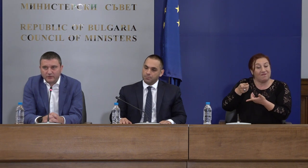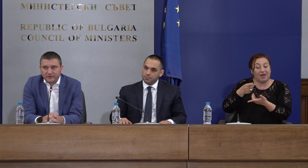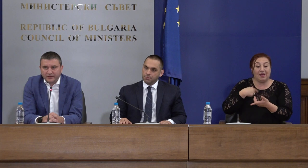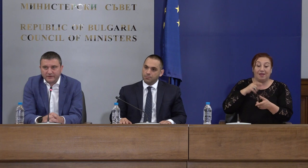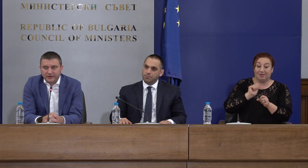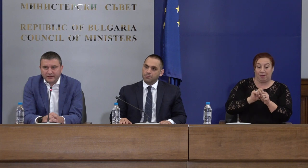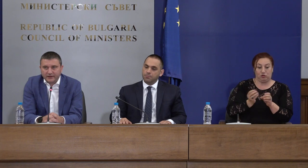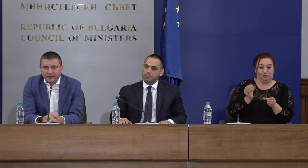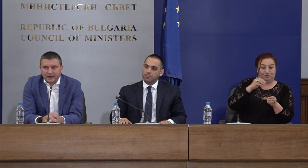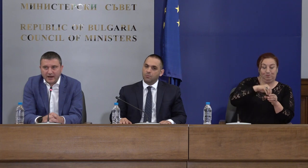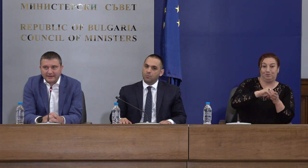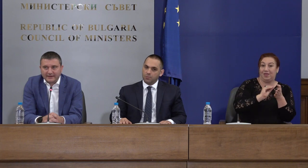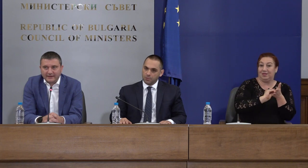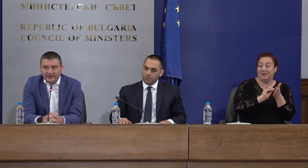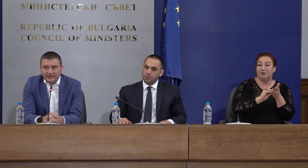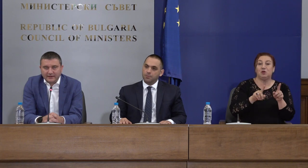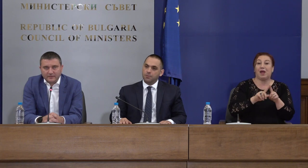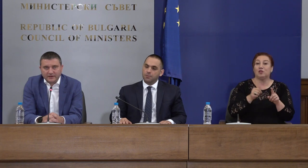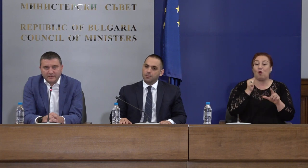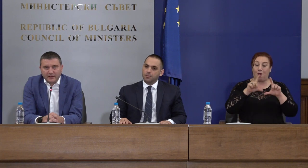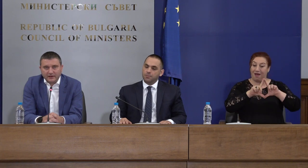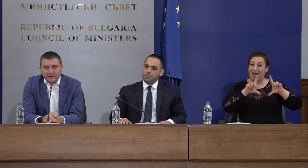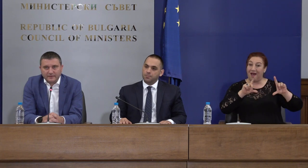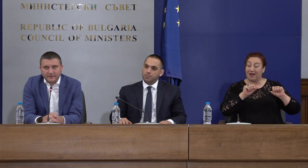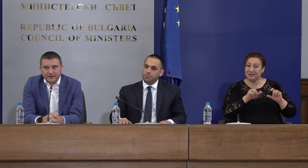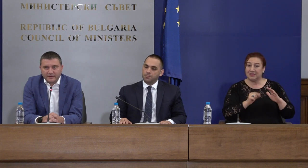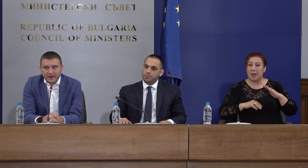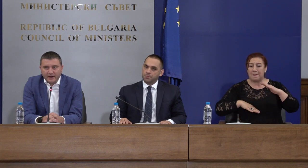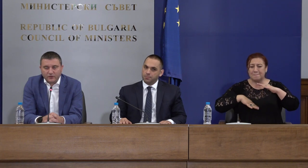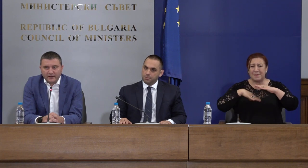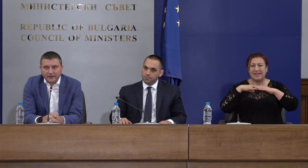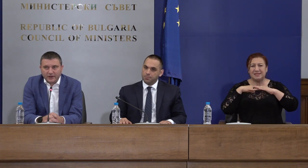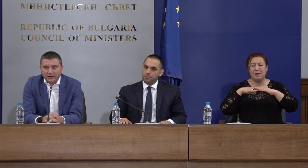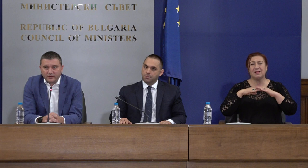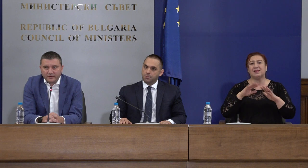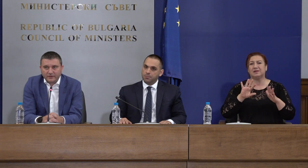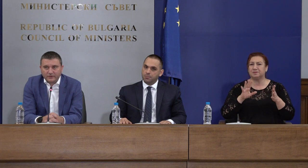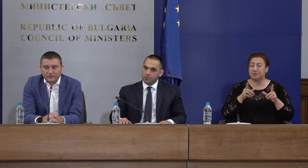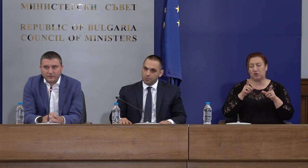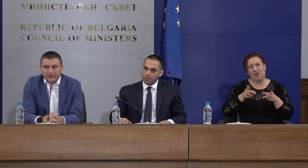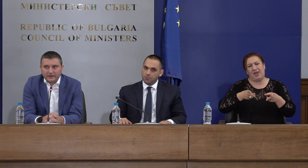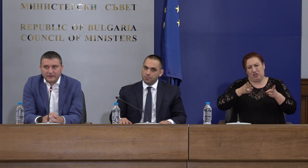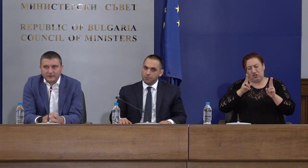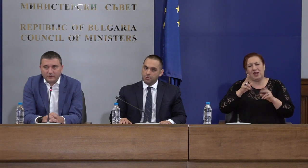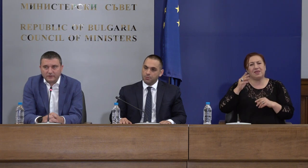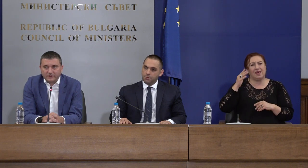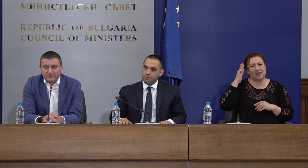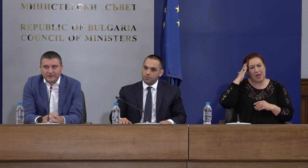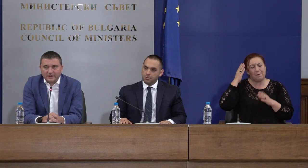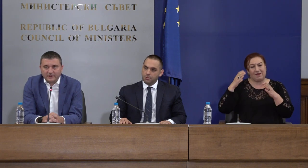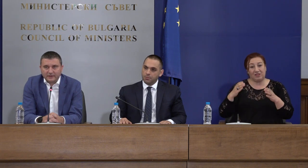реализирано като записване на акции. Максималният размер, и това е решението на правителството днес, е